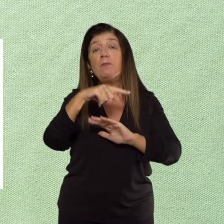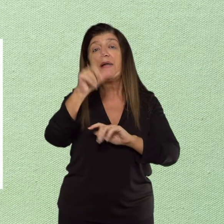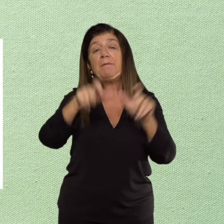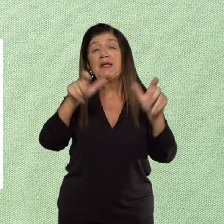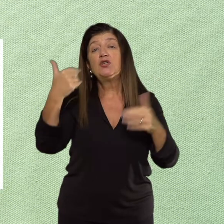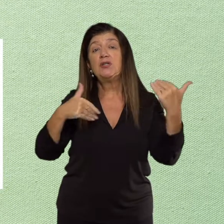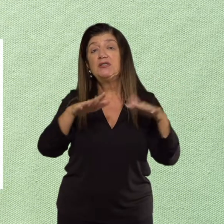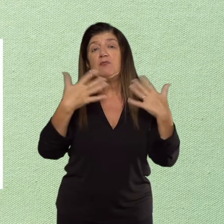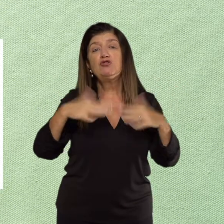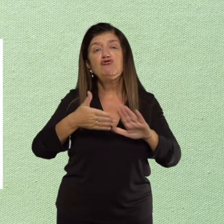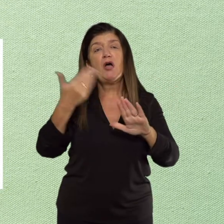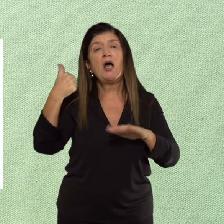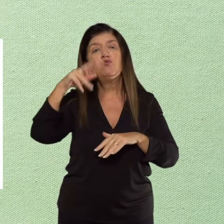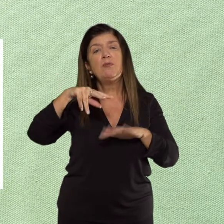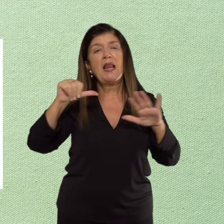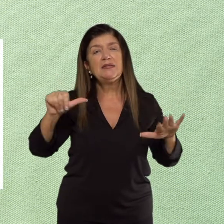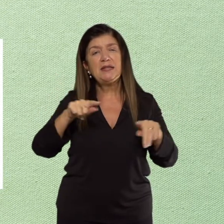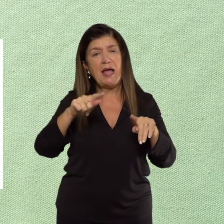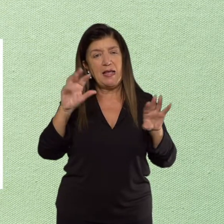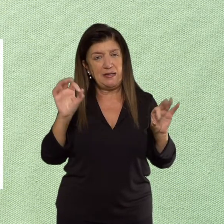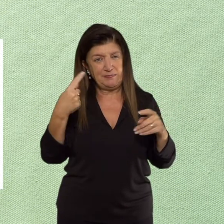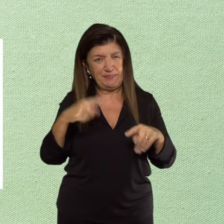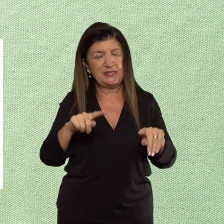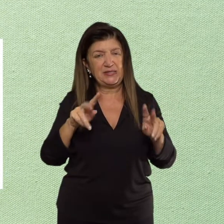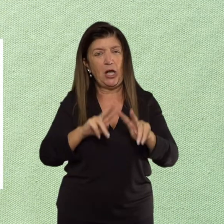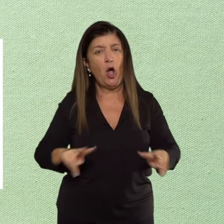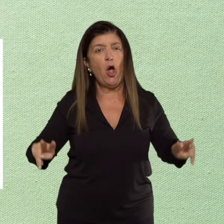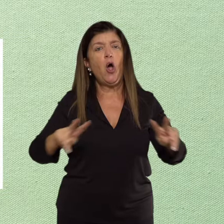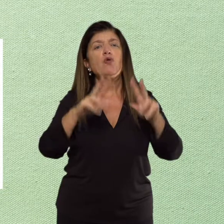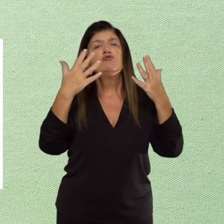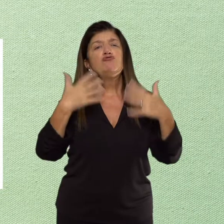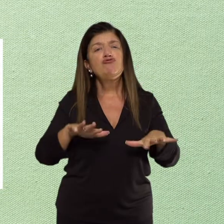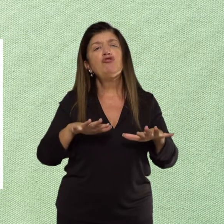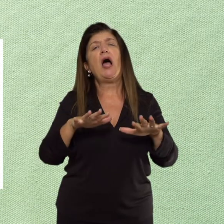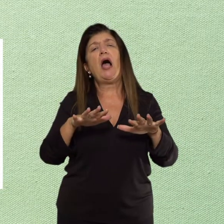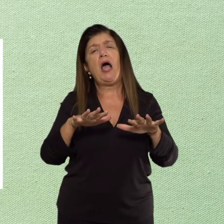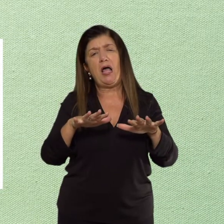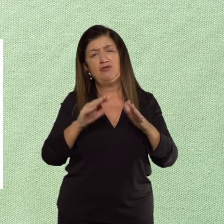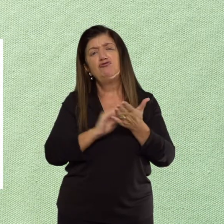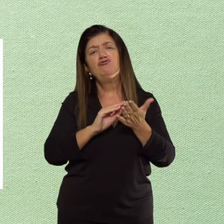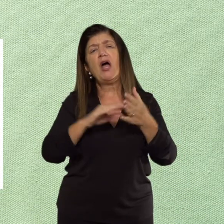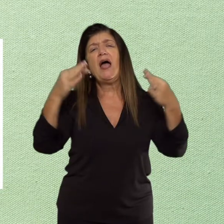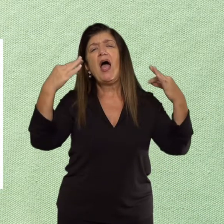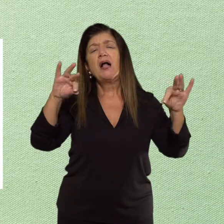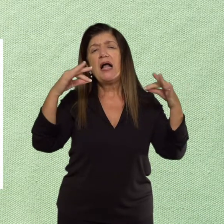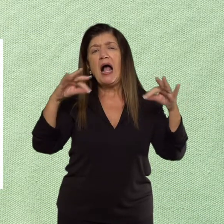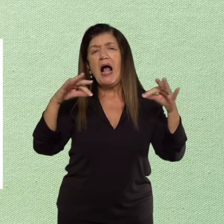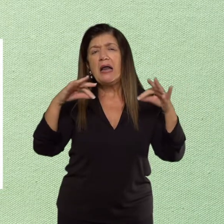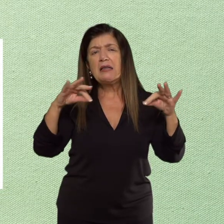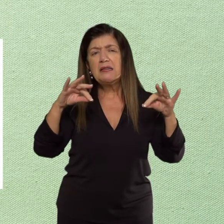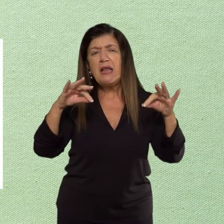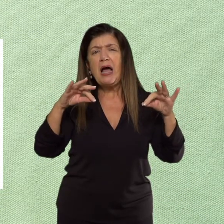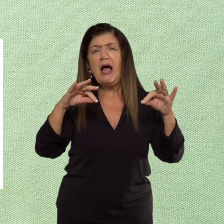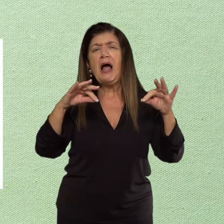nel 2006 hanno definito una sorta di carta sulla